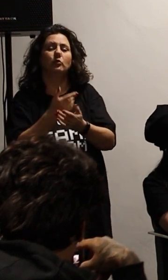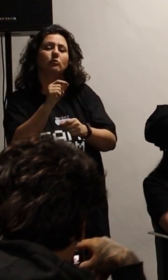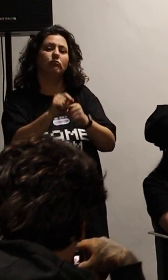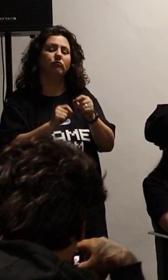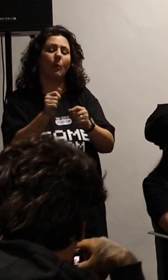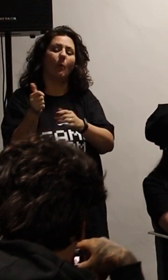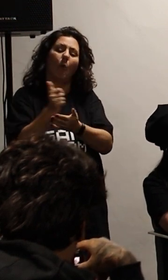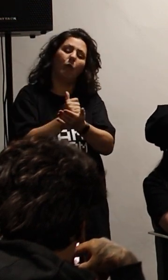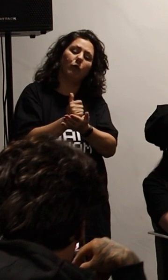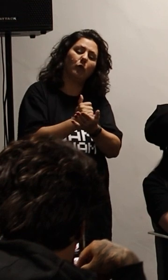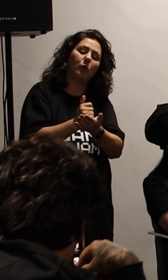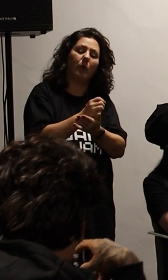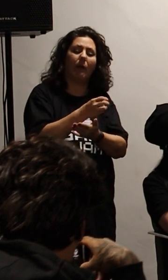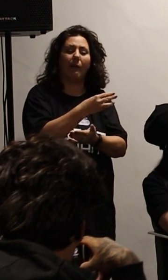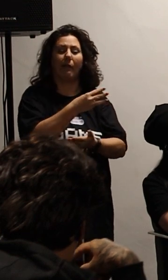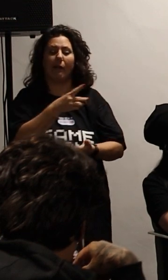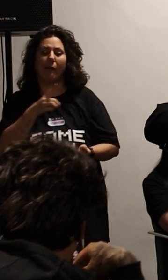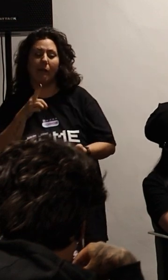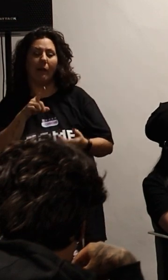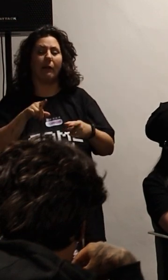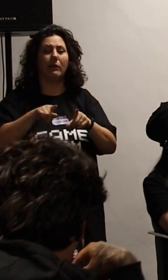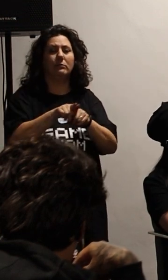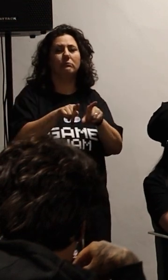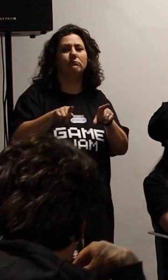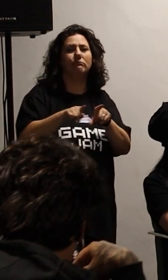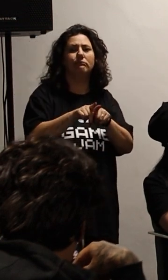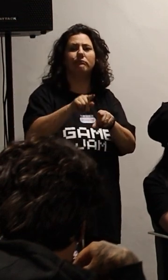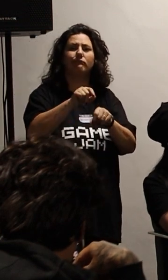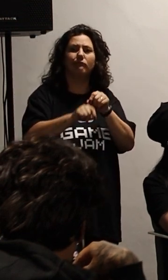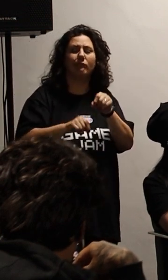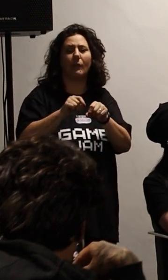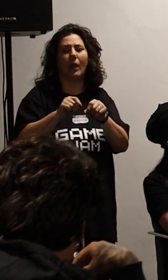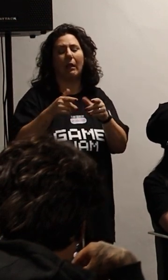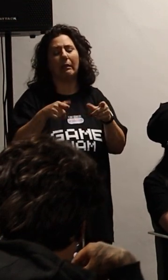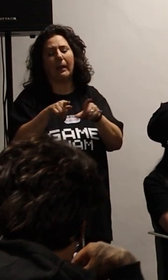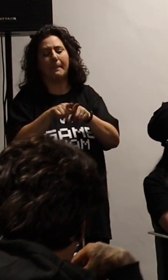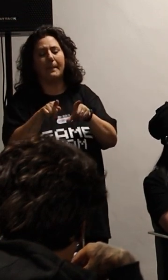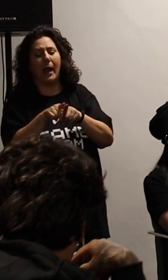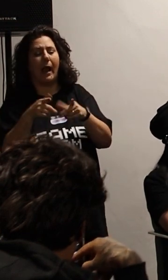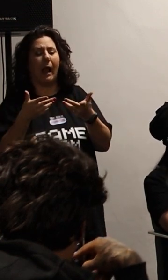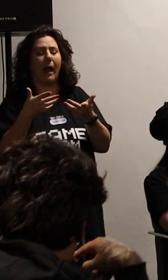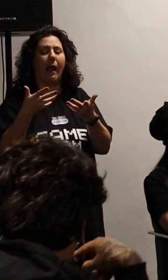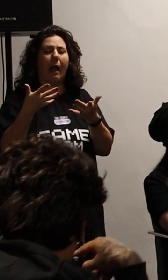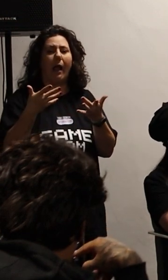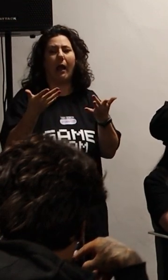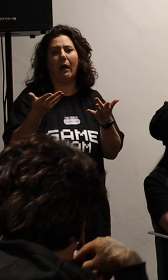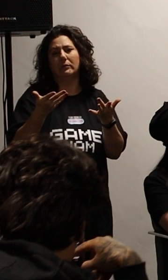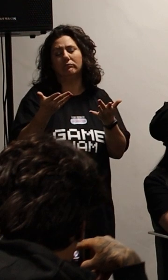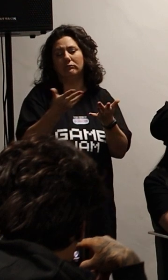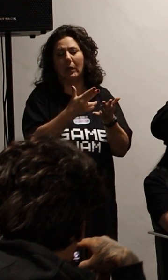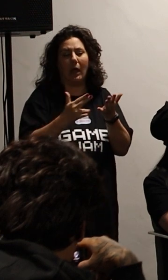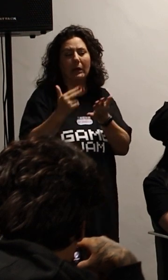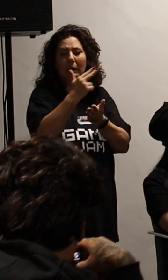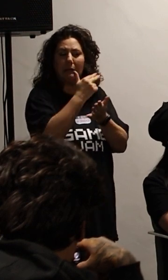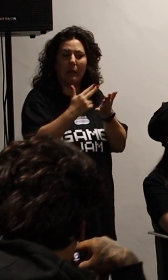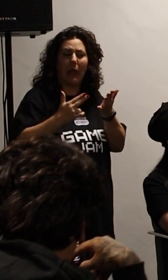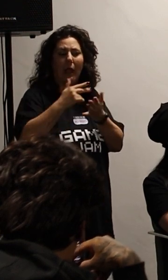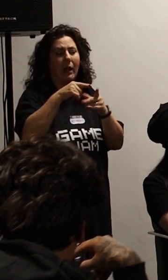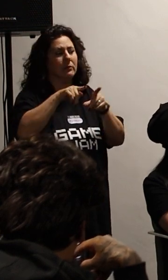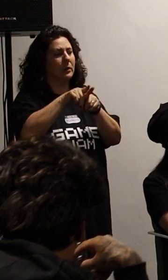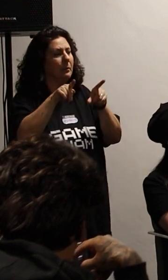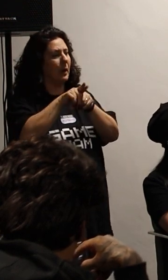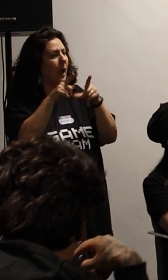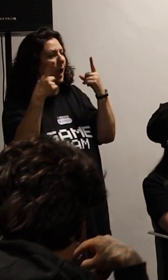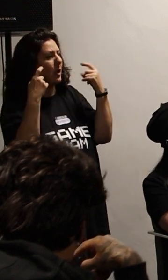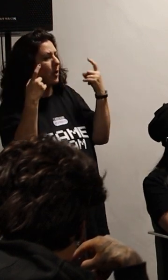que trabalham com modelagem 3D, que trabalham com animação, sound designers, né, que trabalham com som, design de